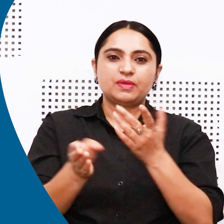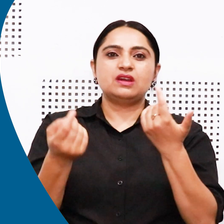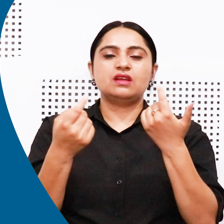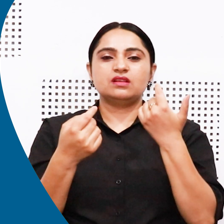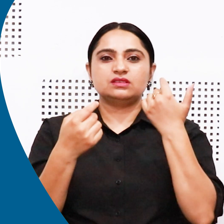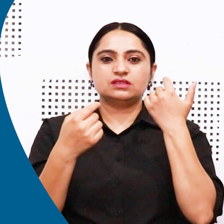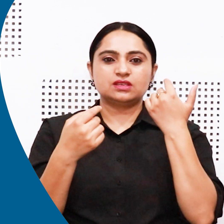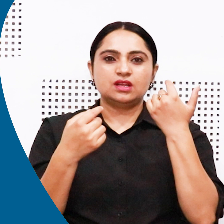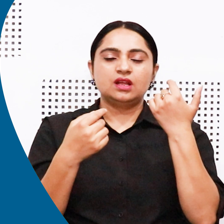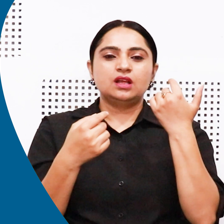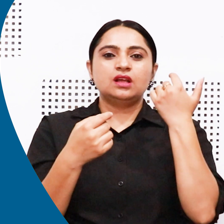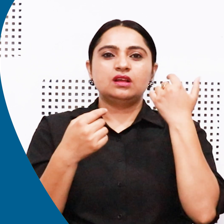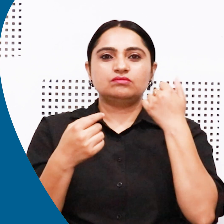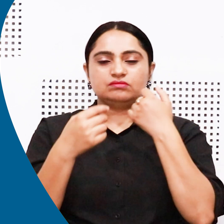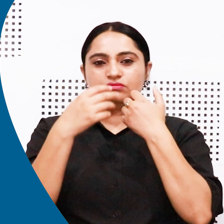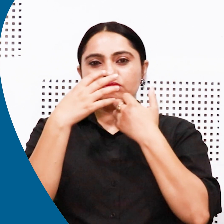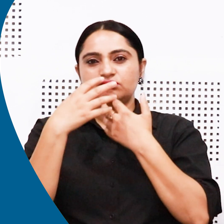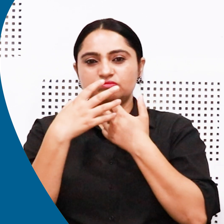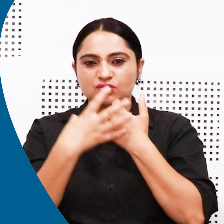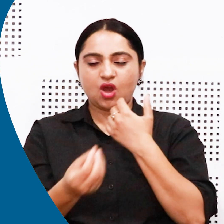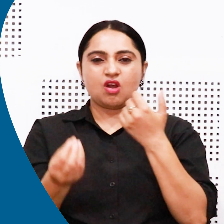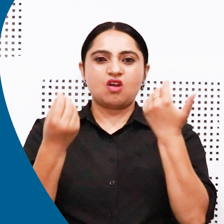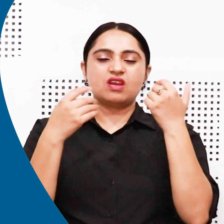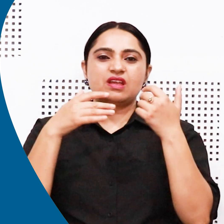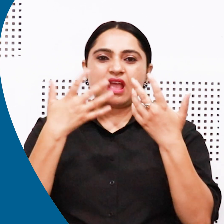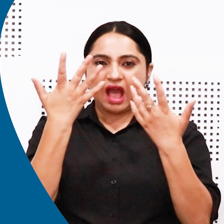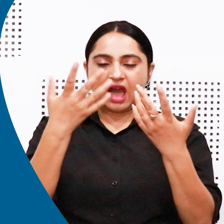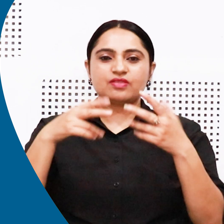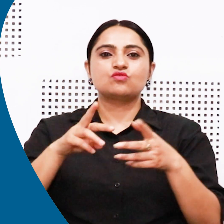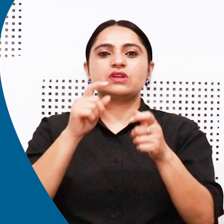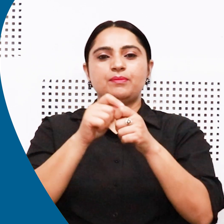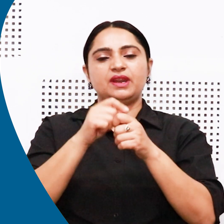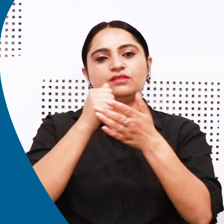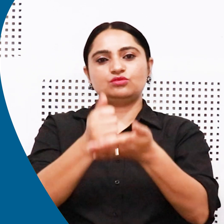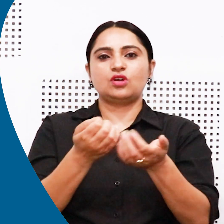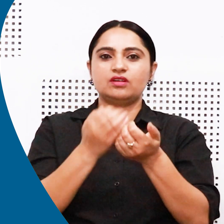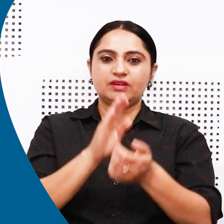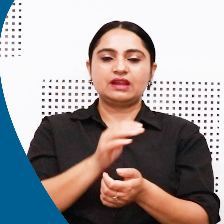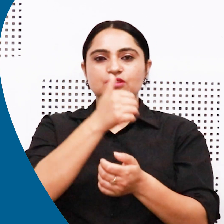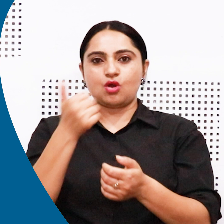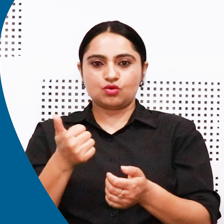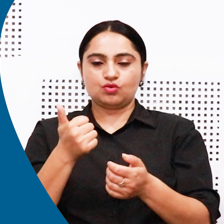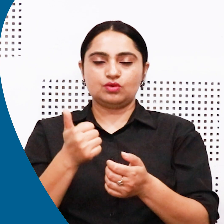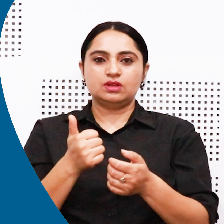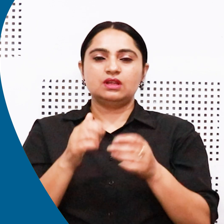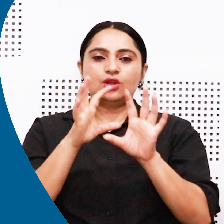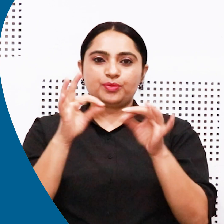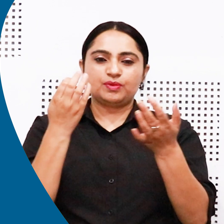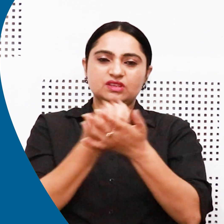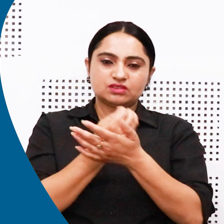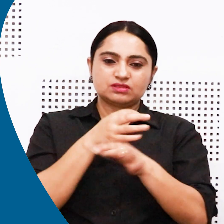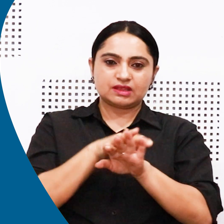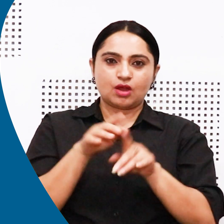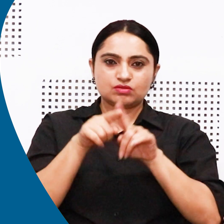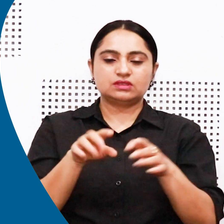वितरण पनि गरिएको छ। ट्राइसाइकल व्हीलचेयरहरू वितरण गरिएको छ उनीहरूको सहजताको लागि। अनि अर्को कुरा, हाम्रो विभिन्न संस्थाहरूसँग